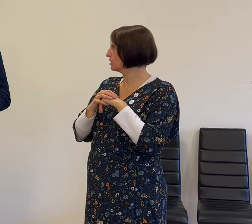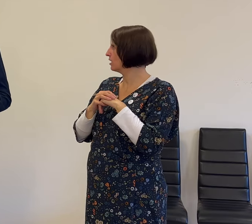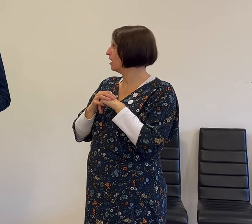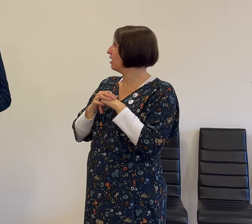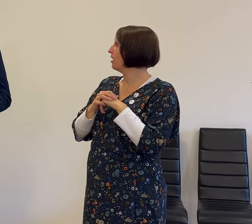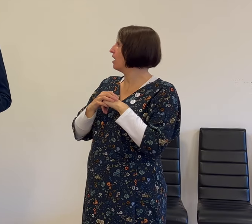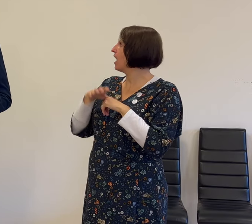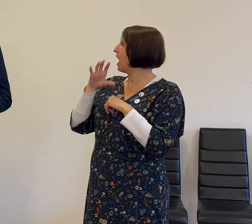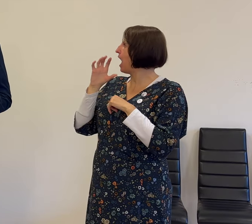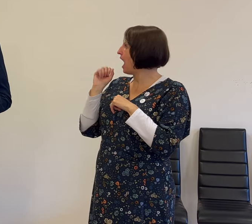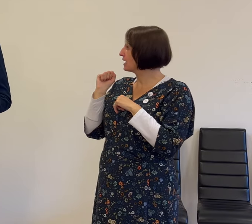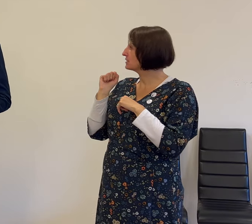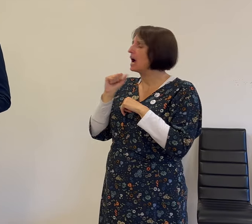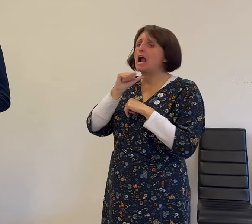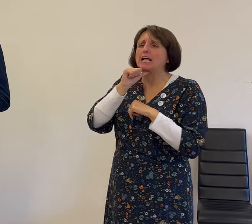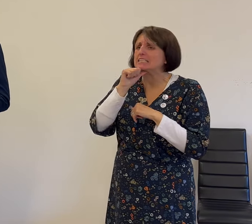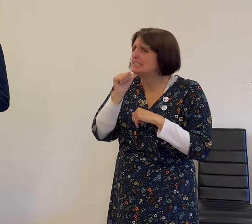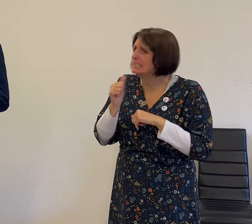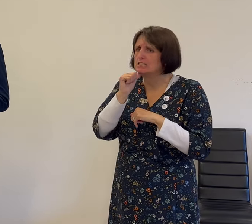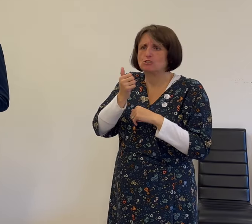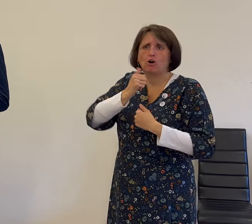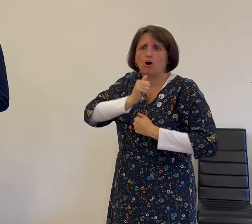a navzdory tomu se nikdo nehlásí.